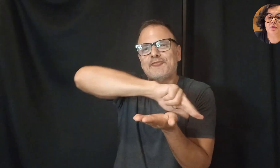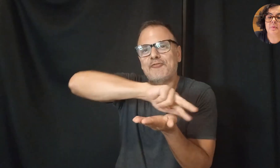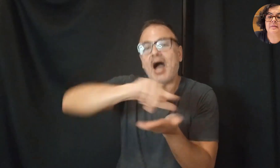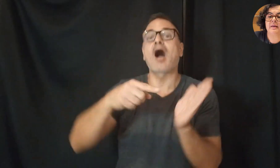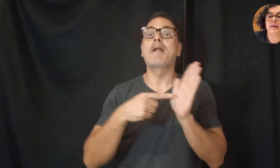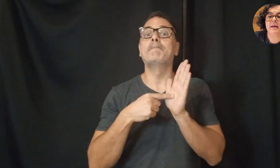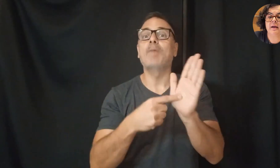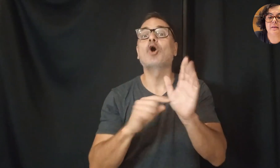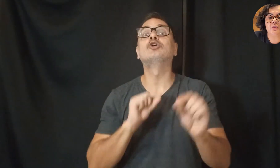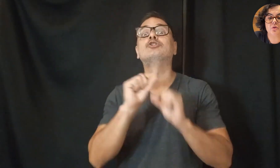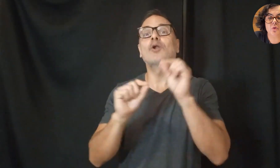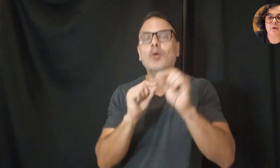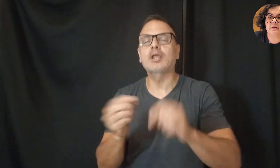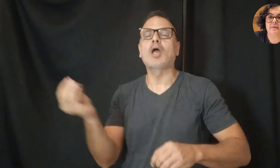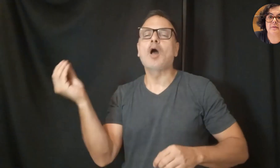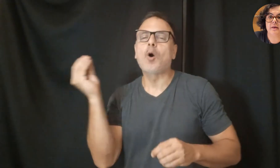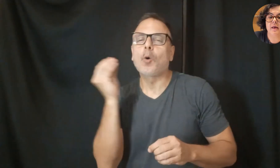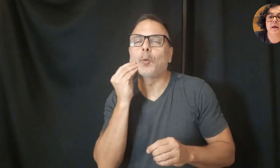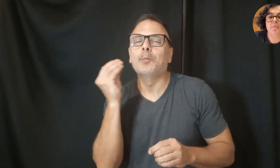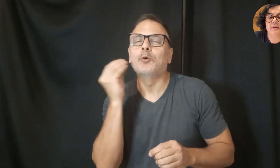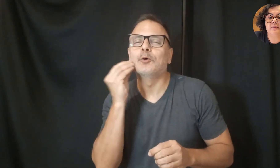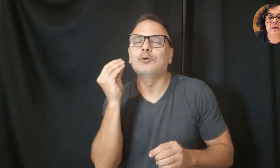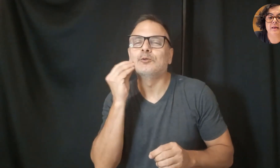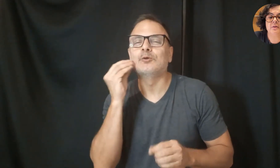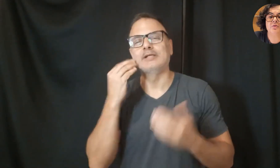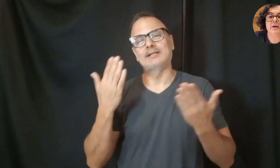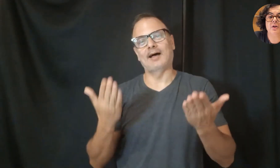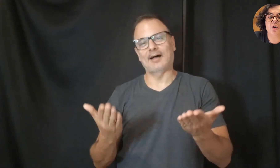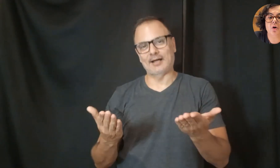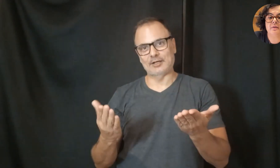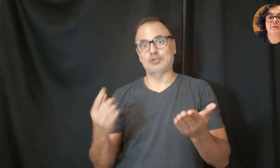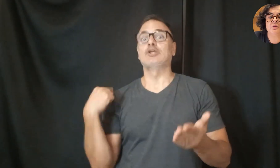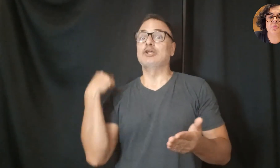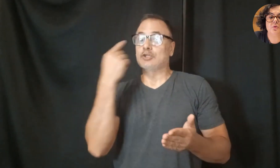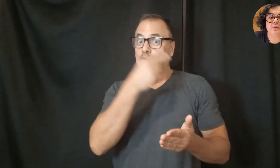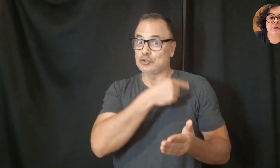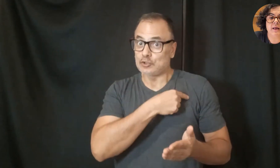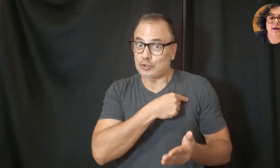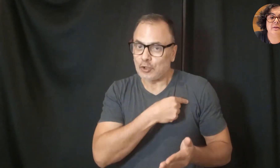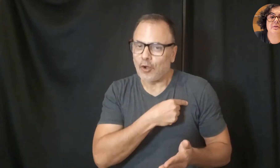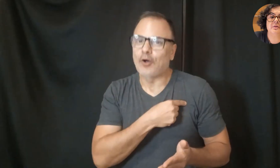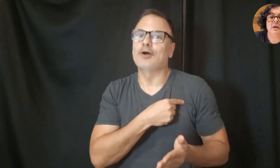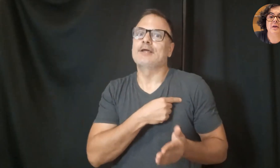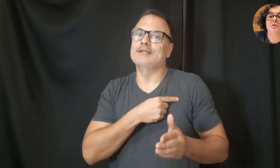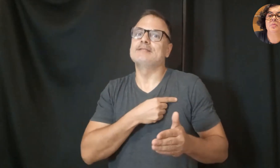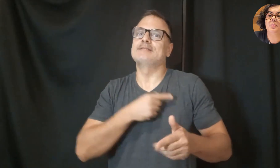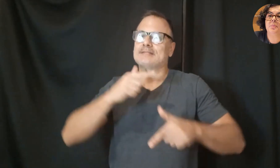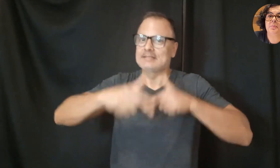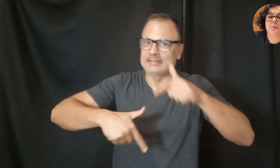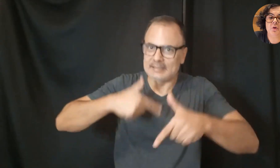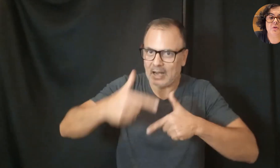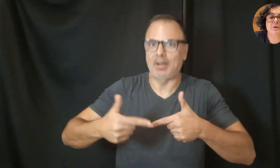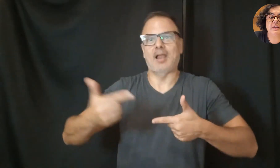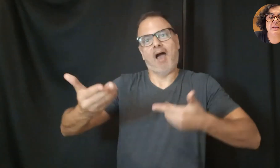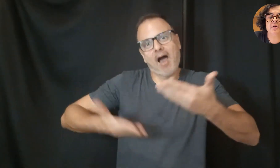múltiplas reencarnações representam valiosas oportunidades de prosseguirmos